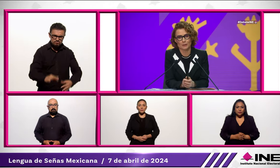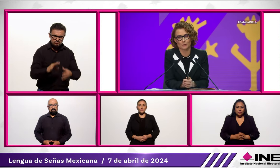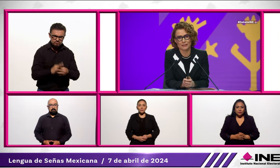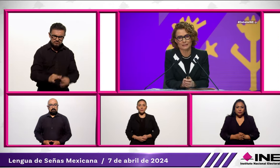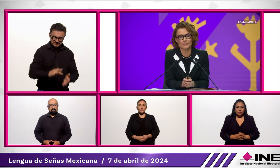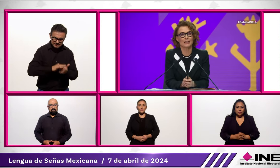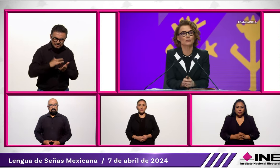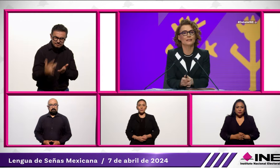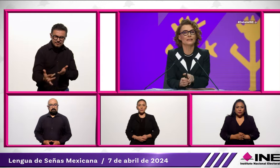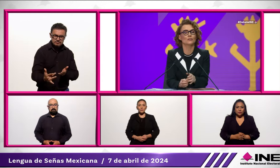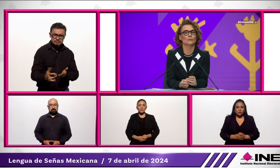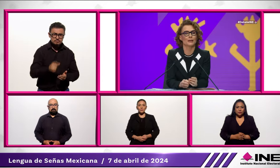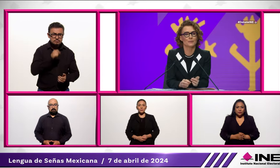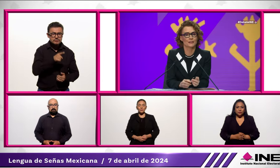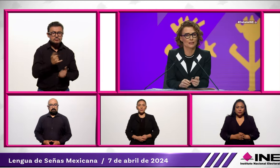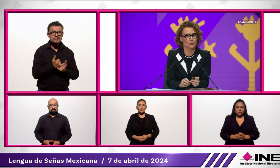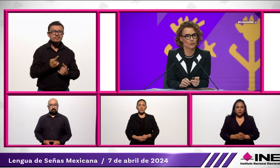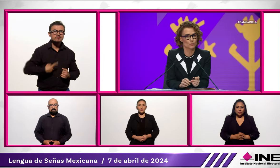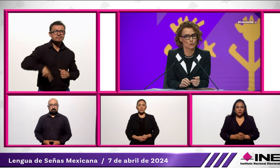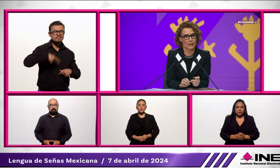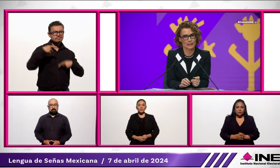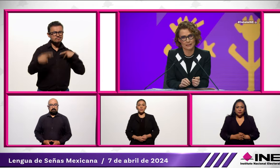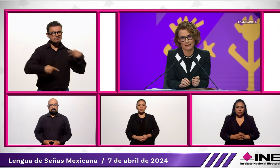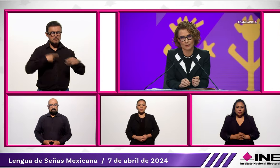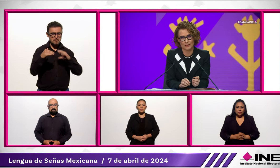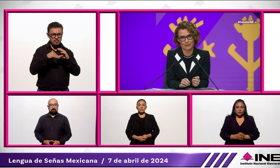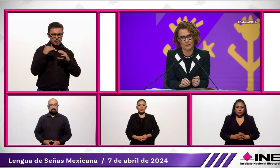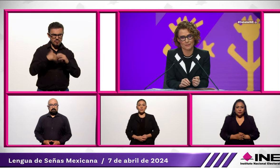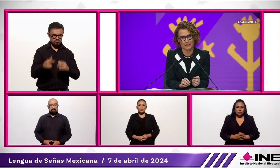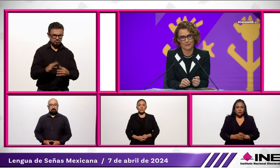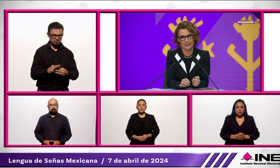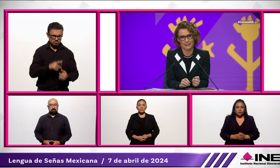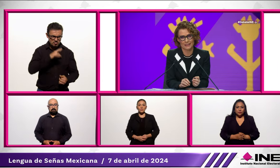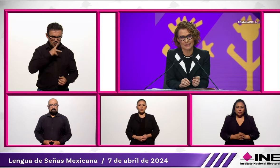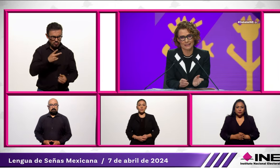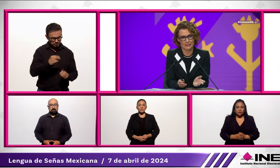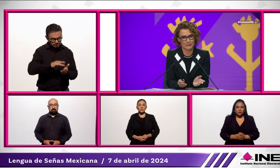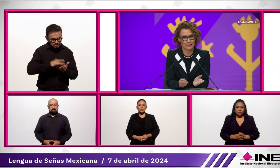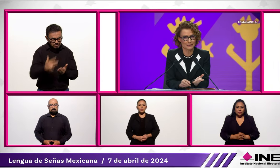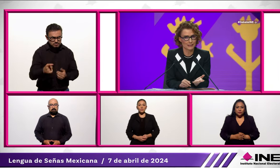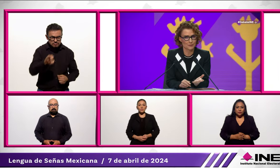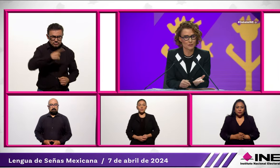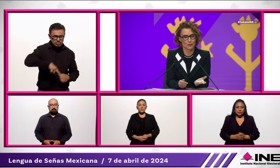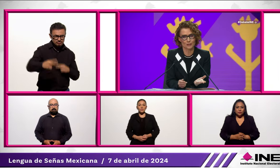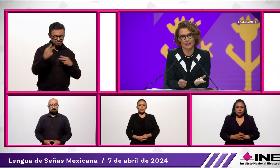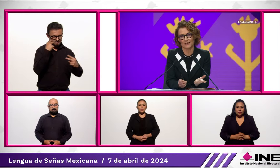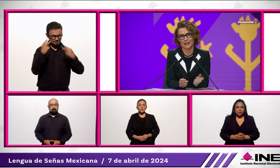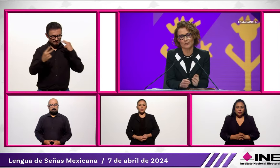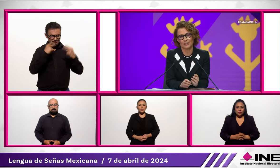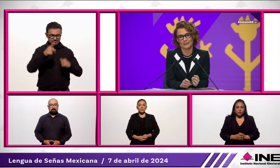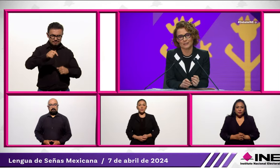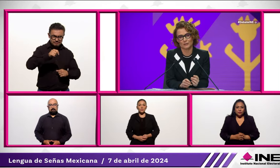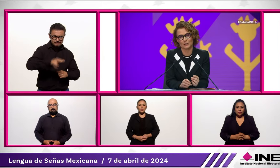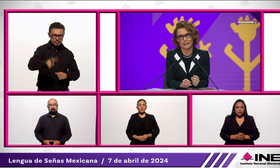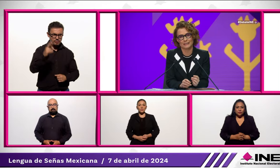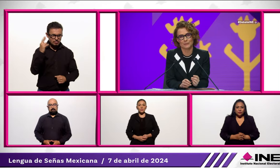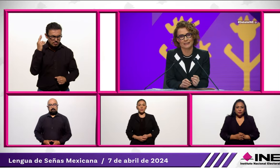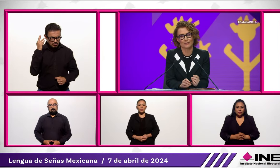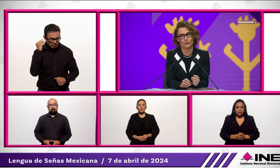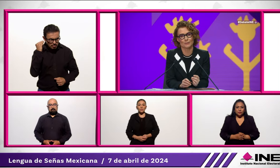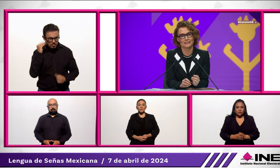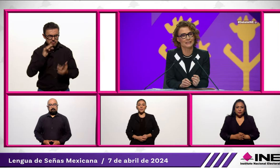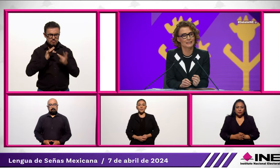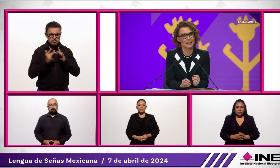a sus preguntas. Y a usted que nos ve, que nos escucha y que siguió este primer debate a través de la televisión, de la radio, las redes